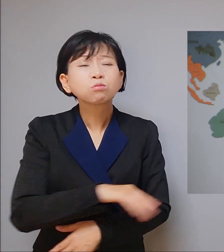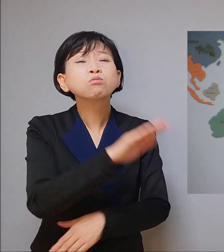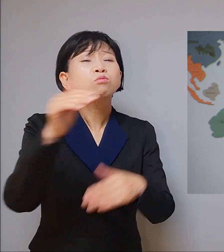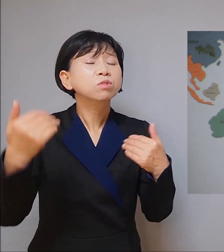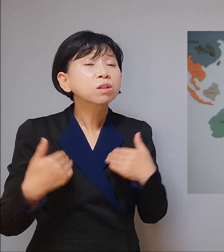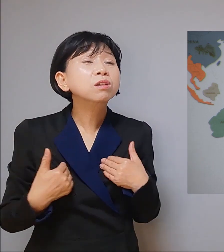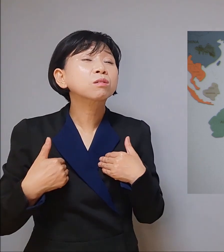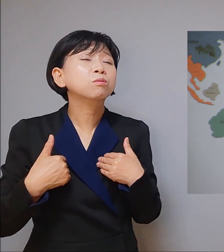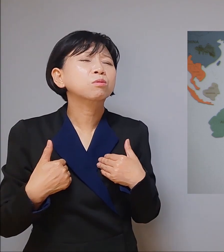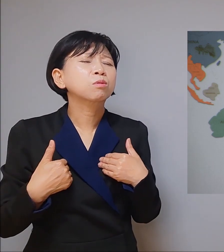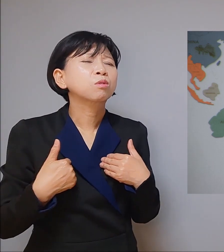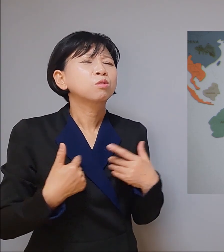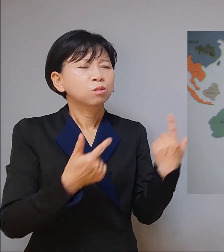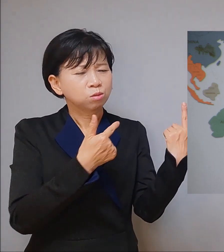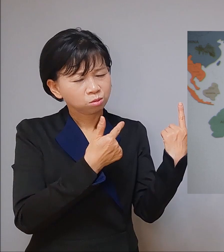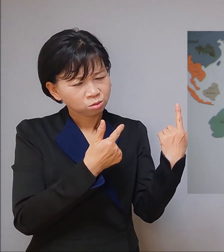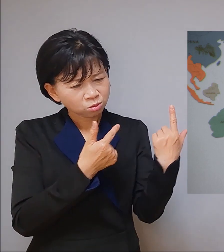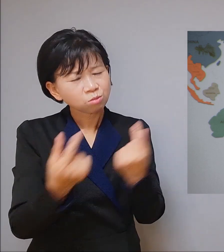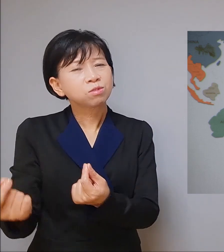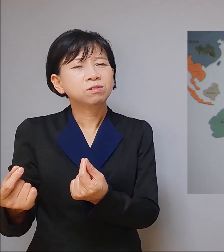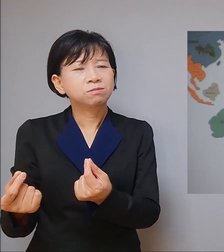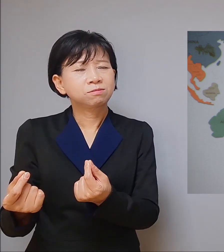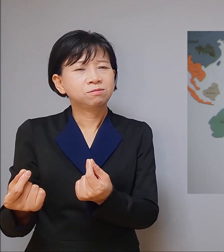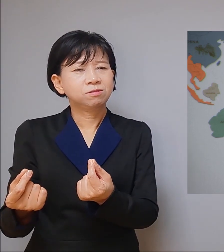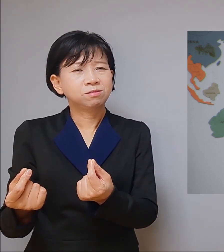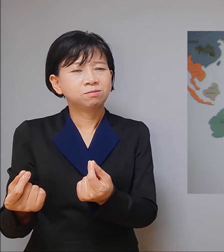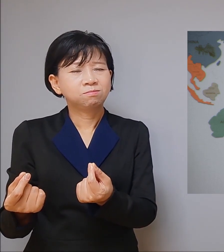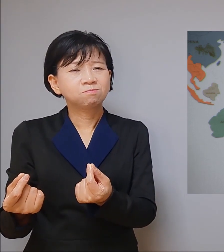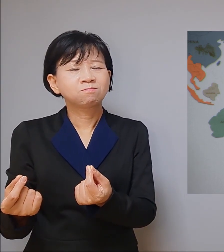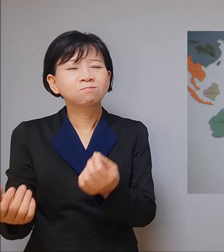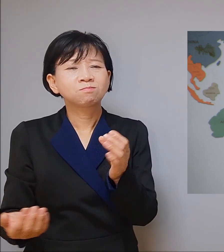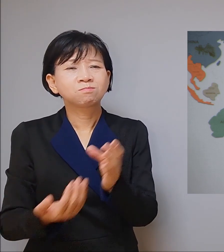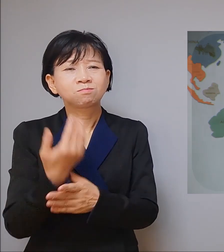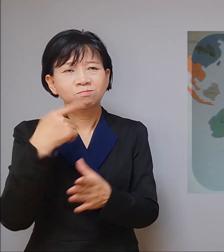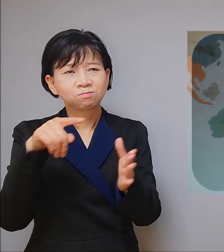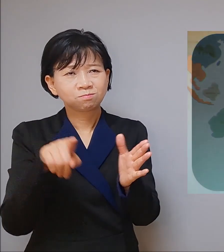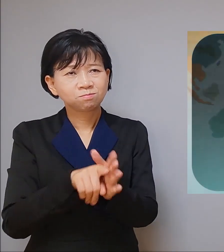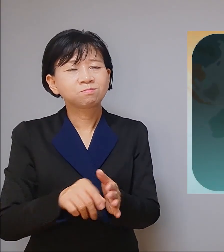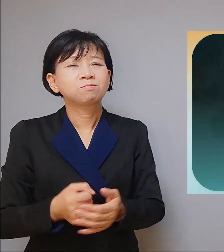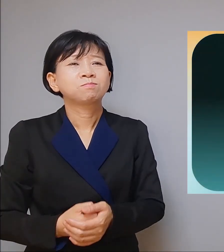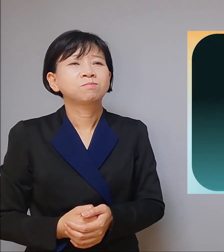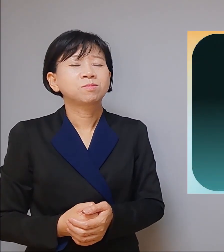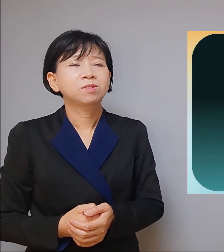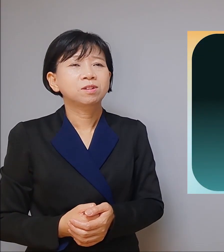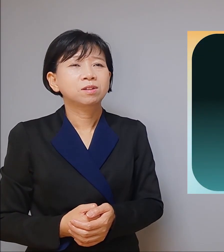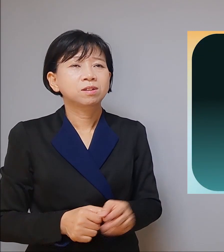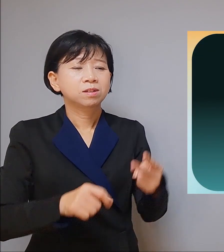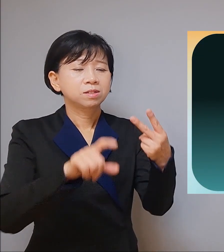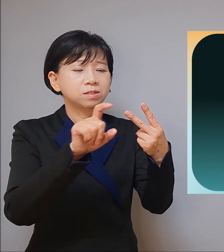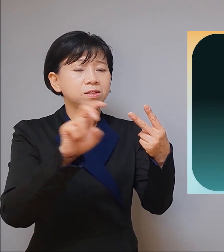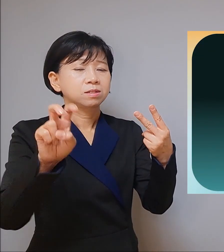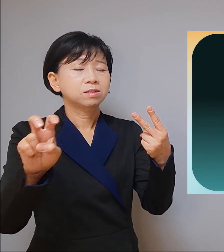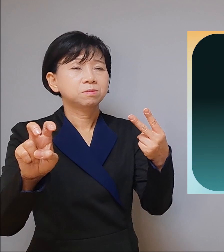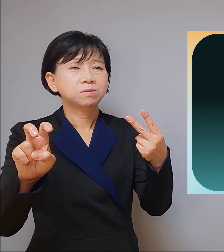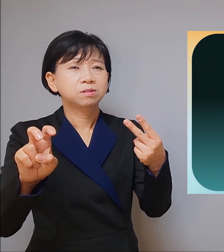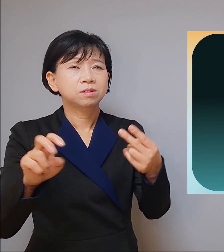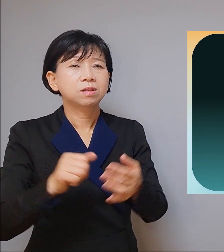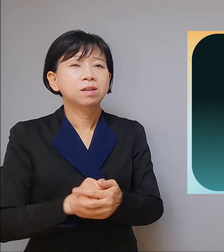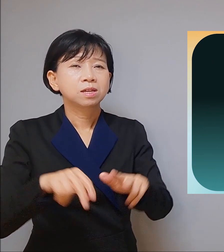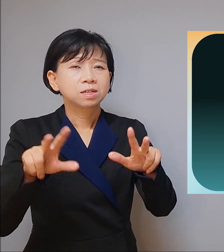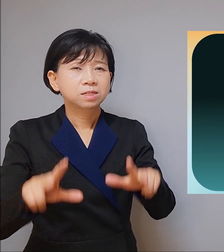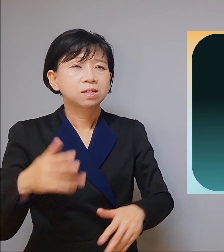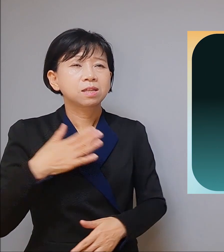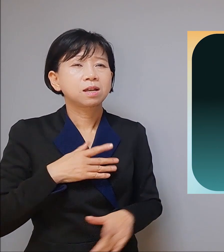우리에게도 영적으로 일어나는 줄 믿습니다. 갈라디아서 2장 20절 말씀에 그 중간 부분만 보면요, 이제는